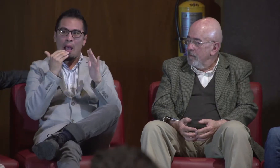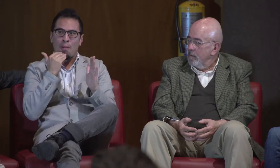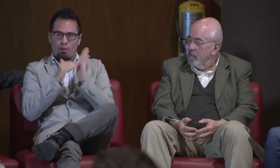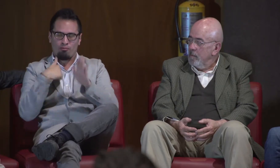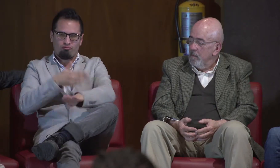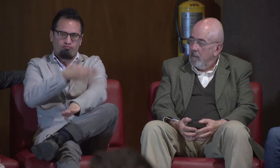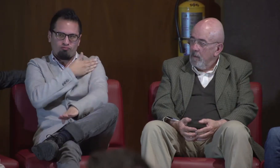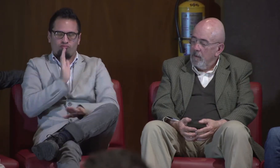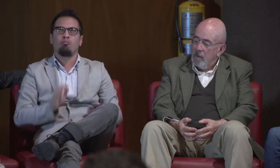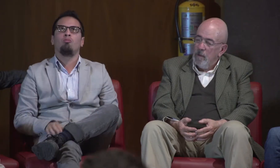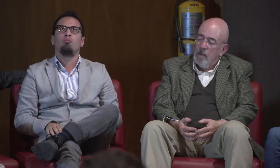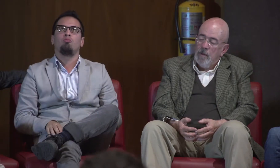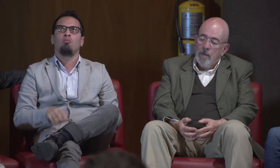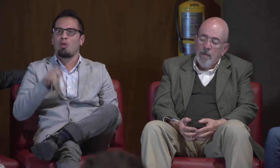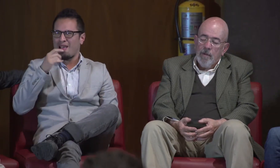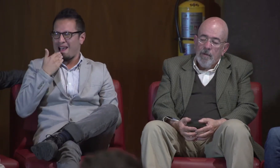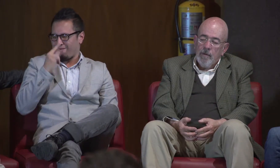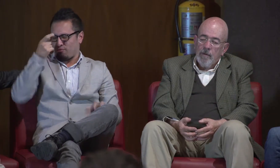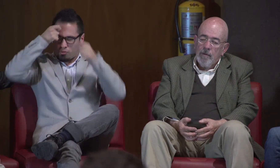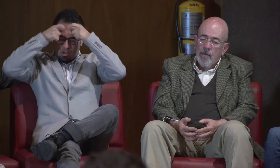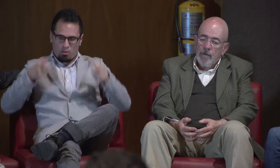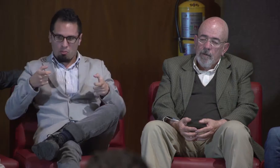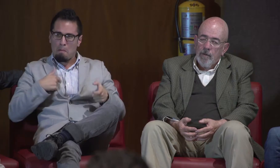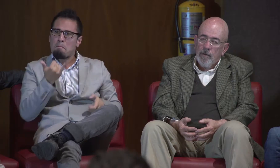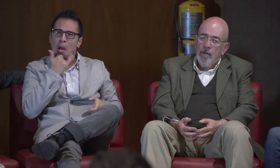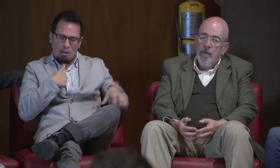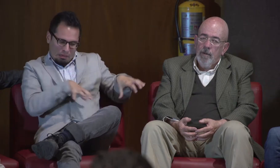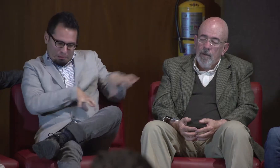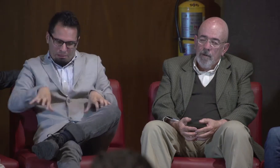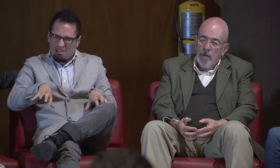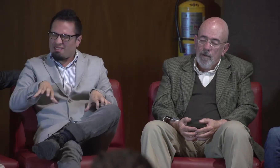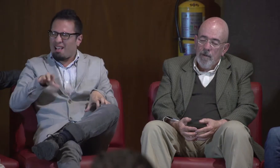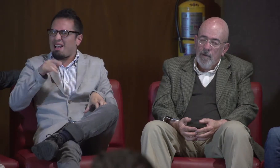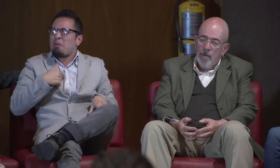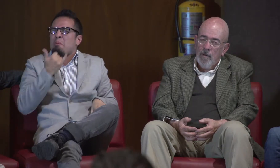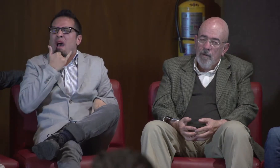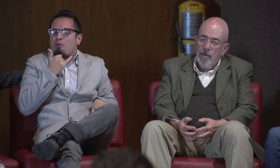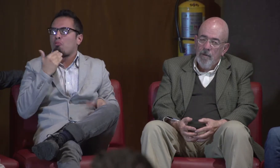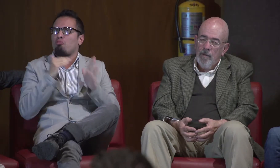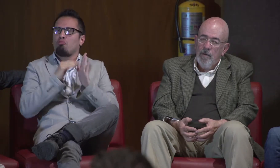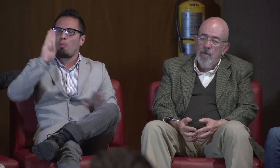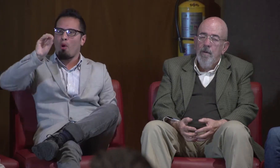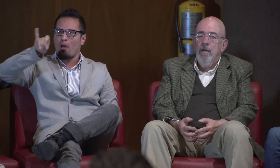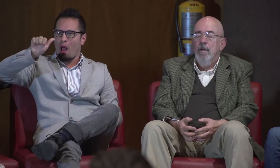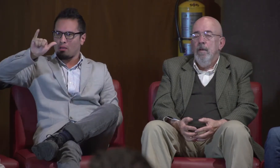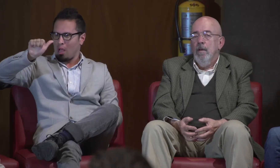en específica para todos esos significados. Así que específicamente no estamos